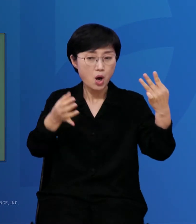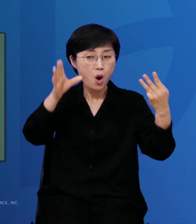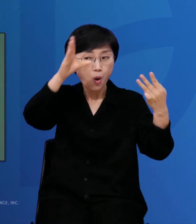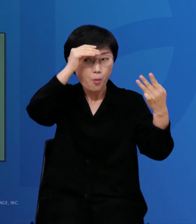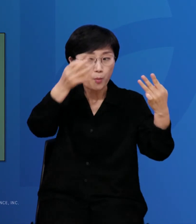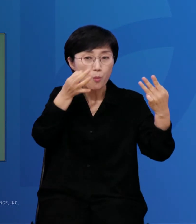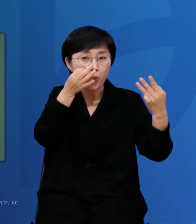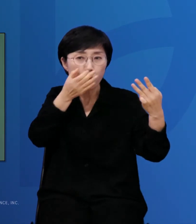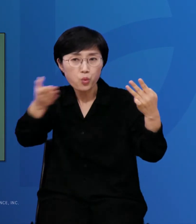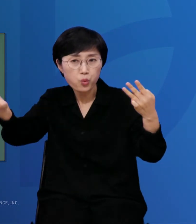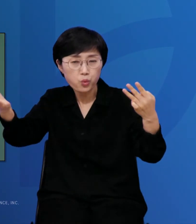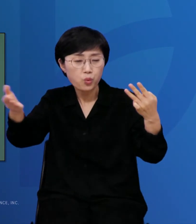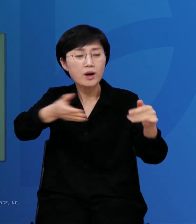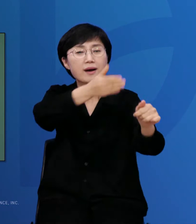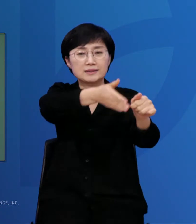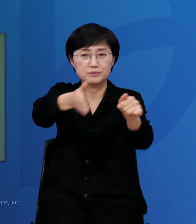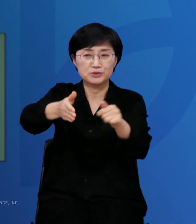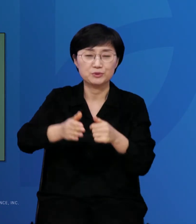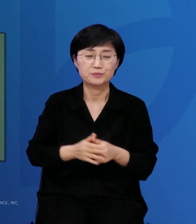我们要成为榜样典范。